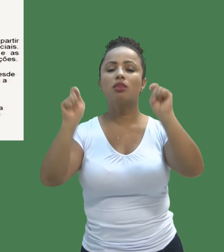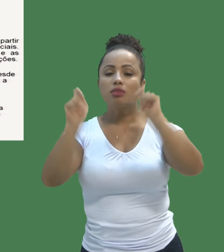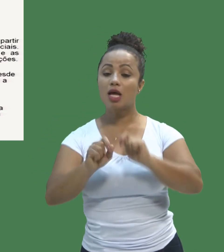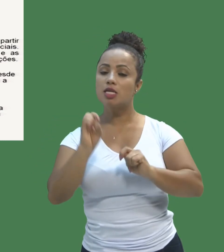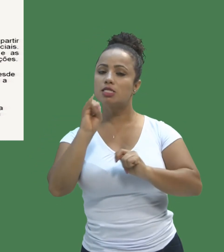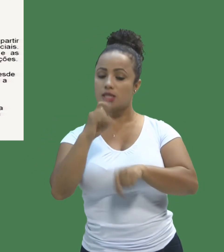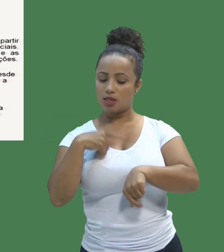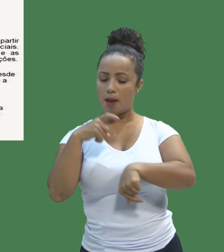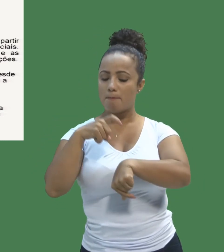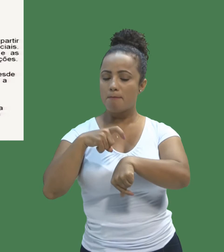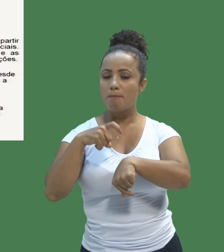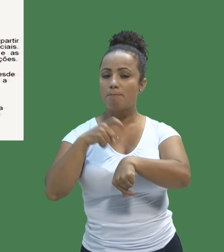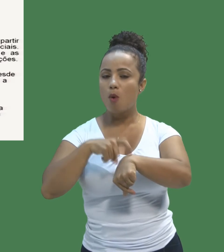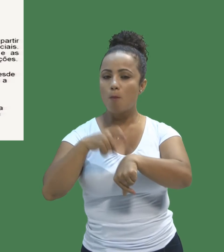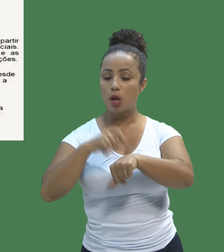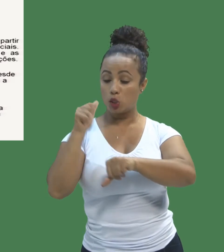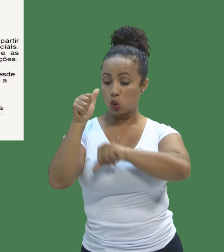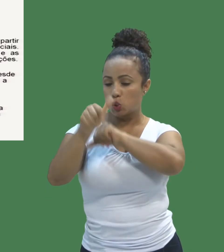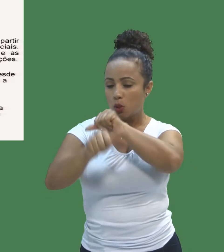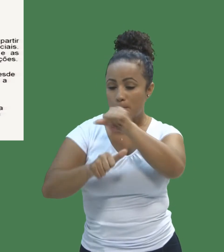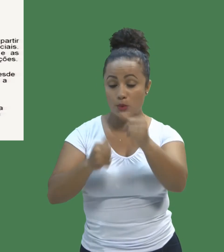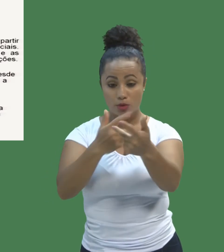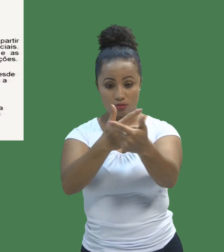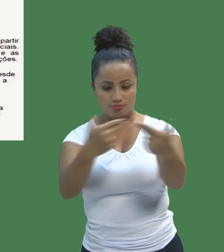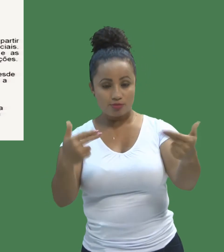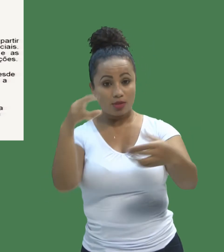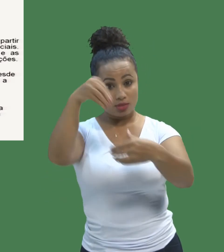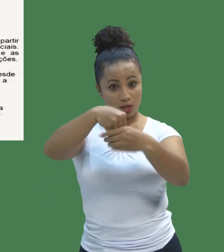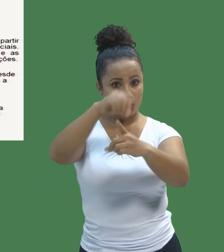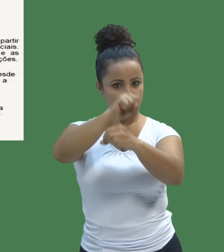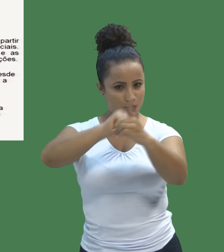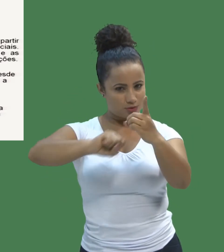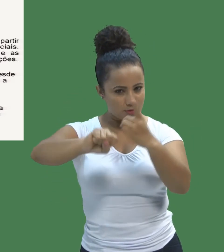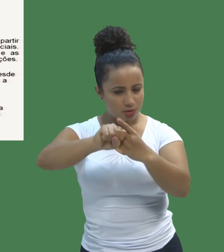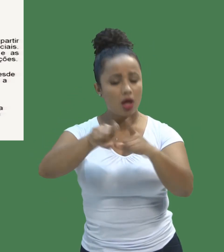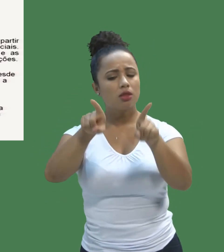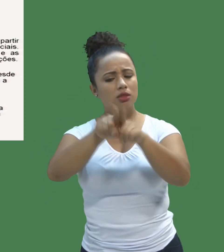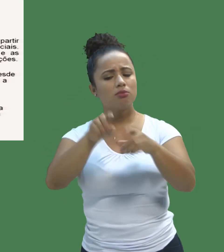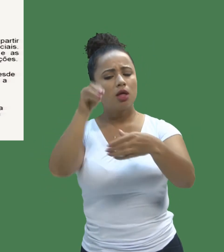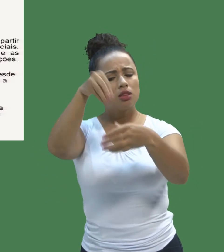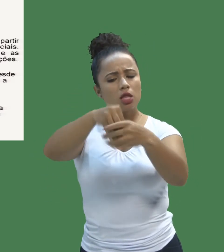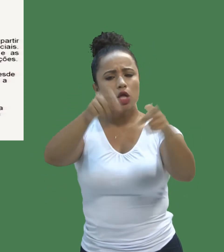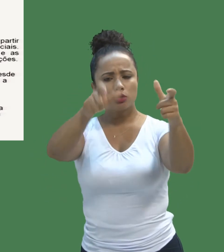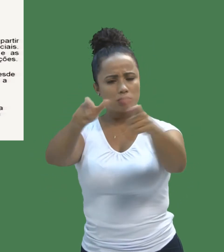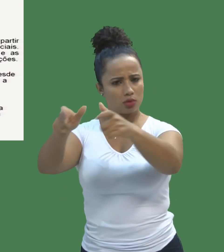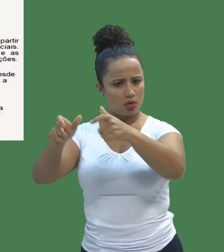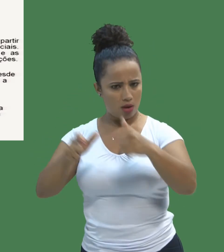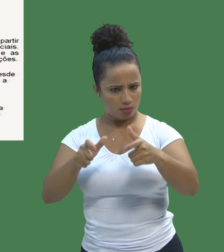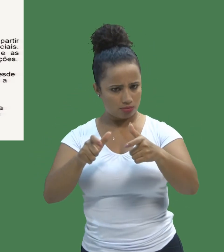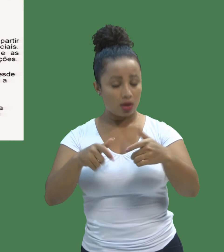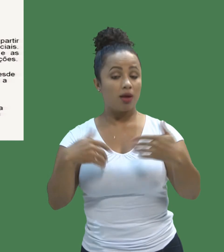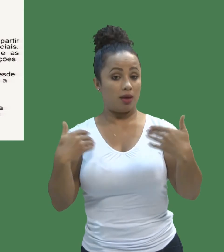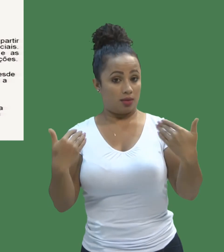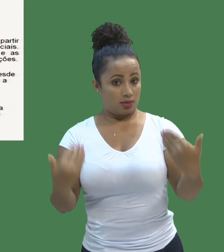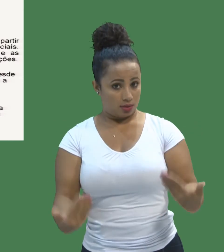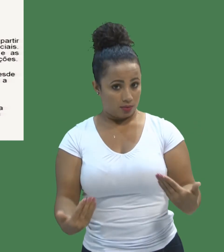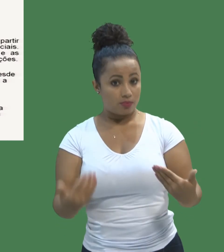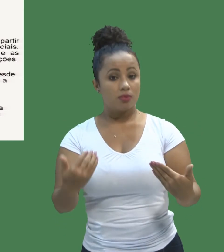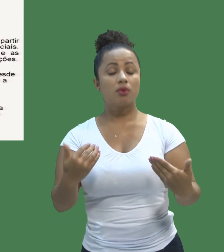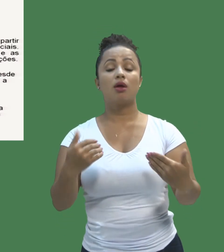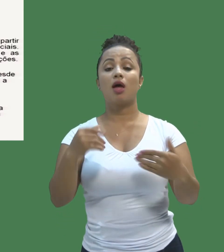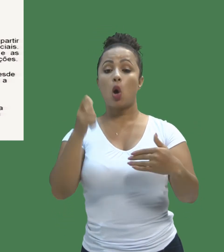efetiva a partir de mudanças nos fatos sociais e nas instituições sociais. É,